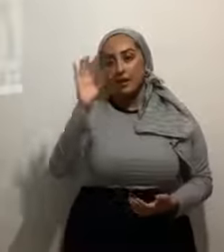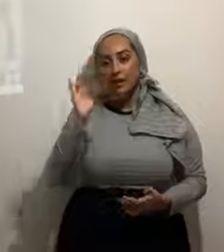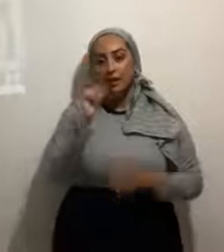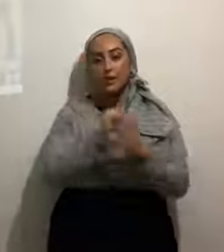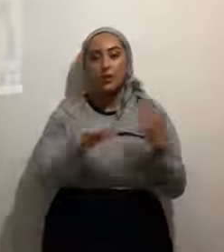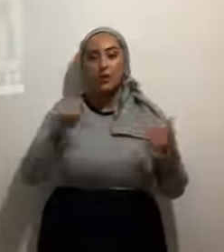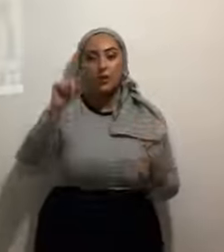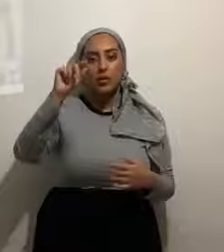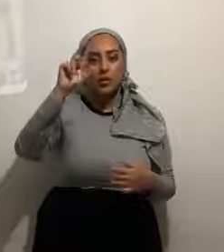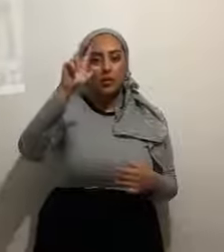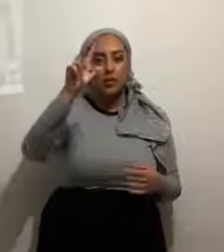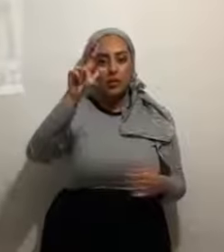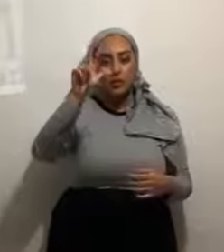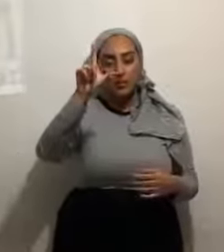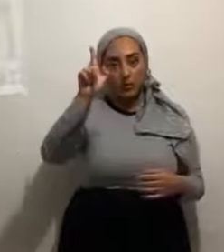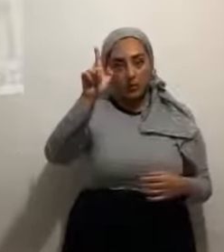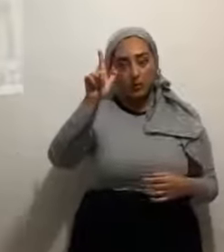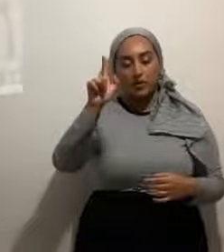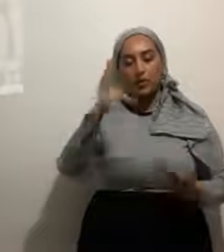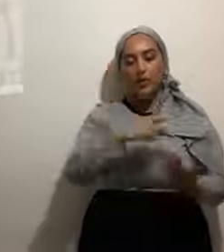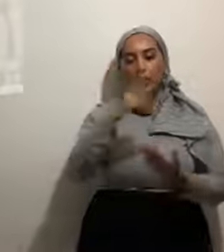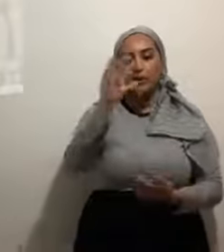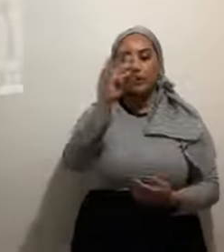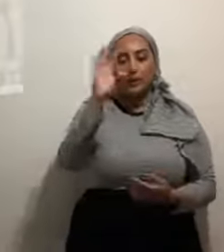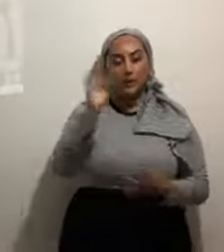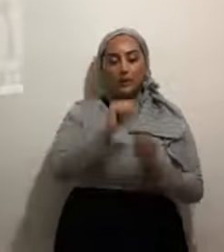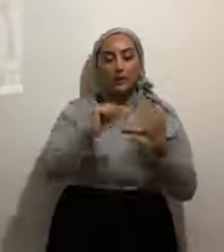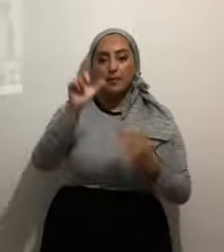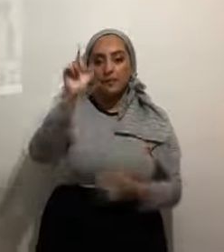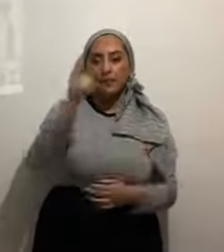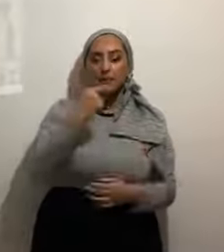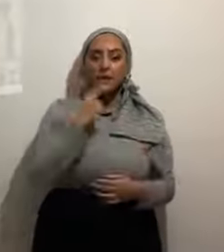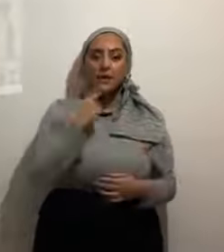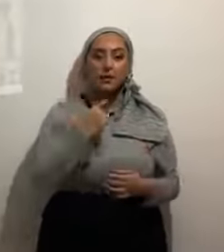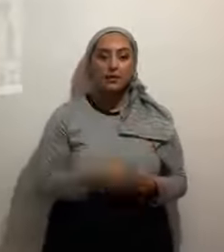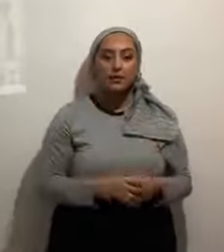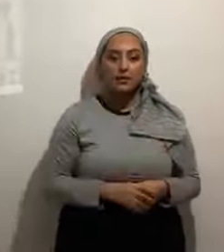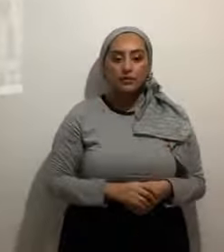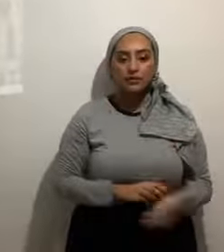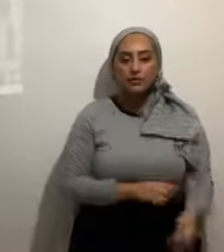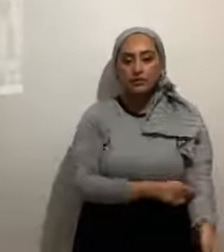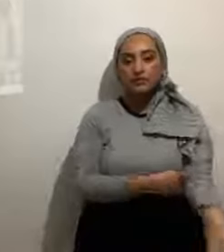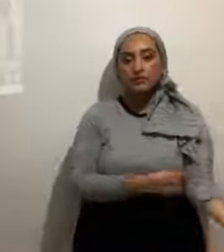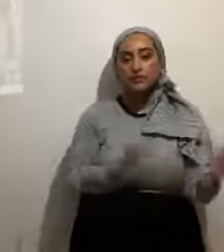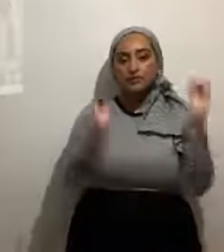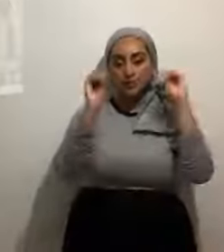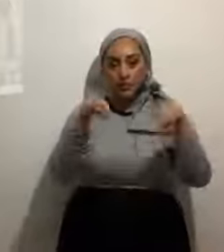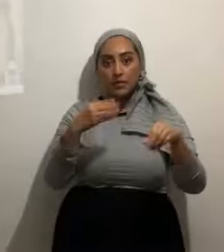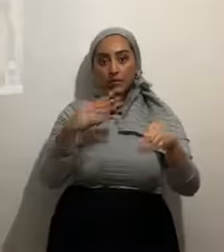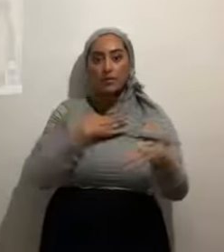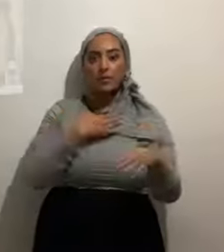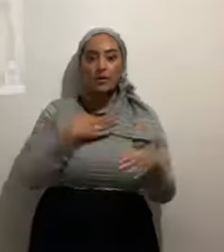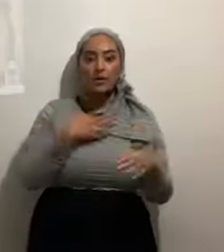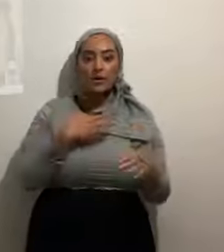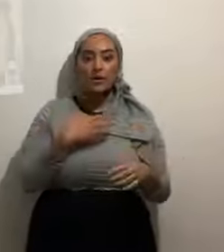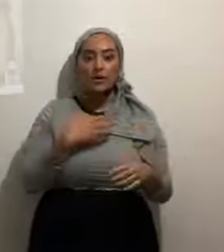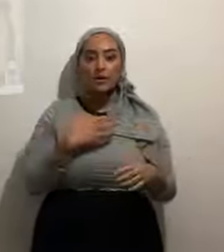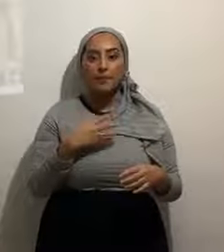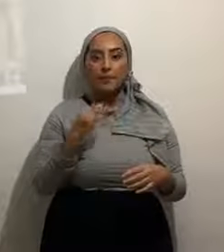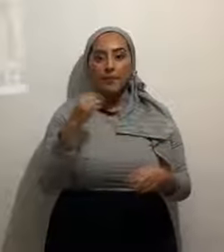21. Salmo 69, verso 21. Me pusieron además hiel por comida y en mi sed me dieron a